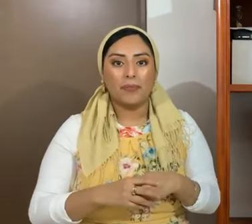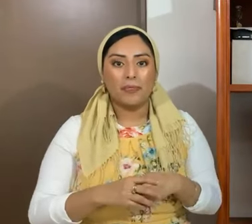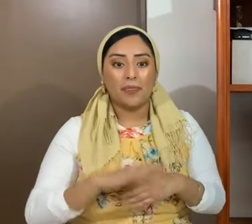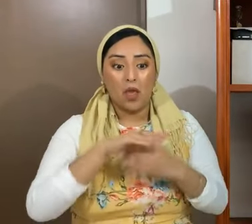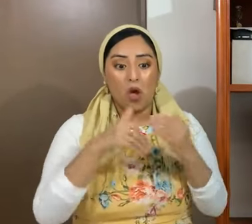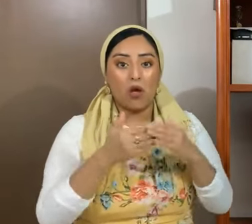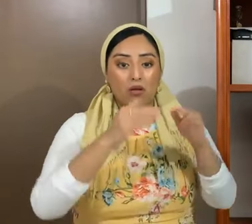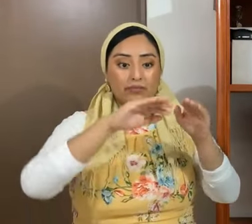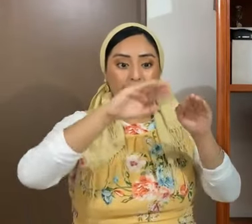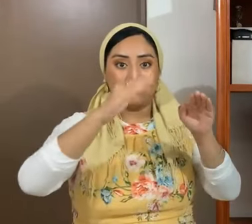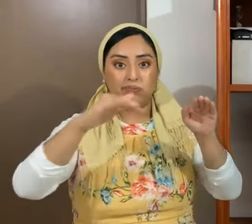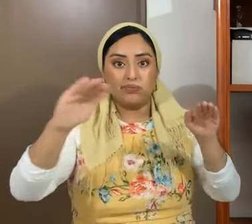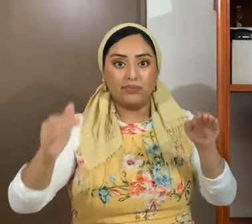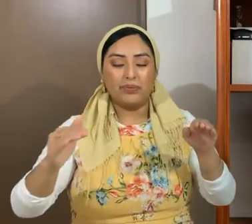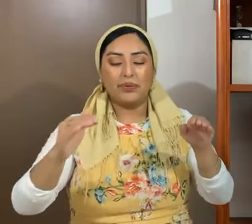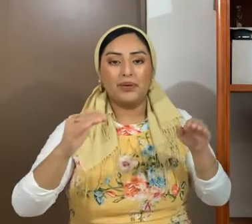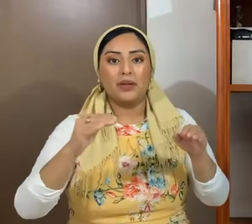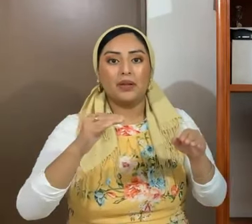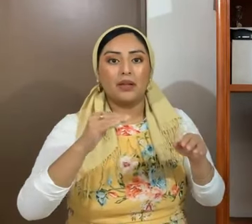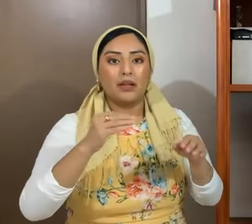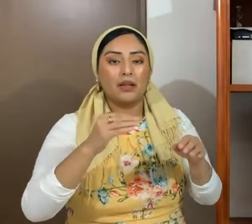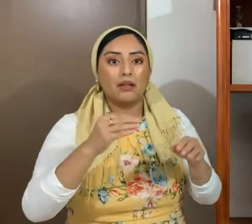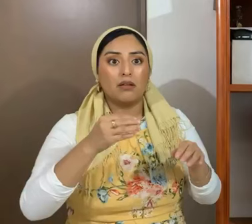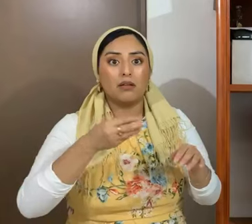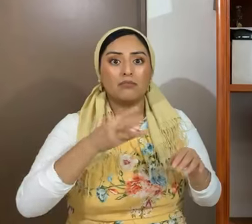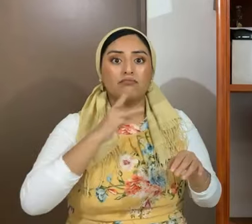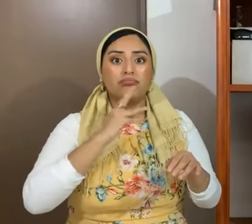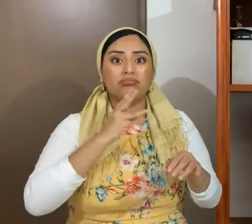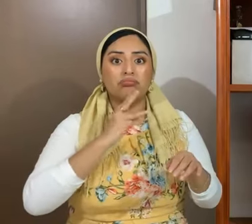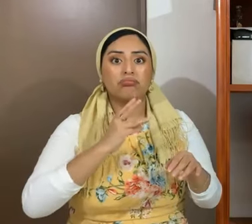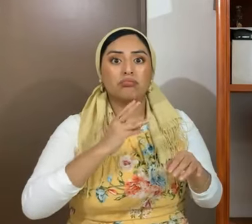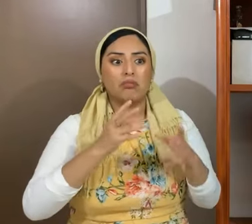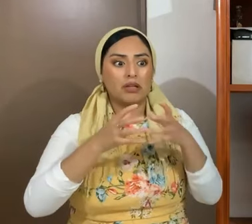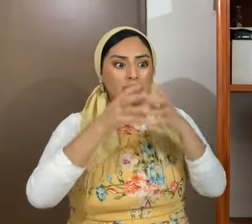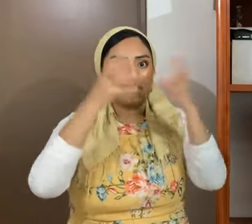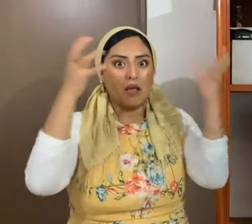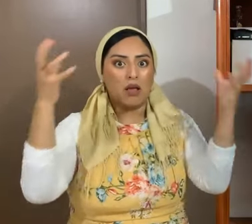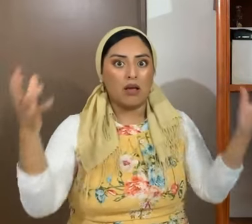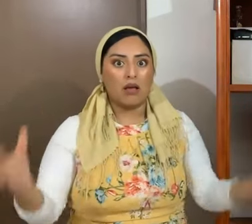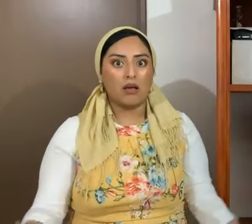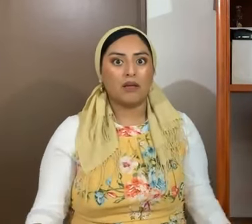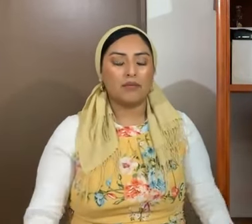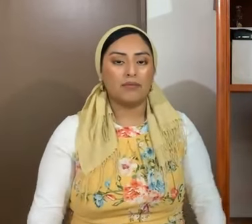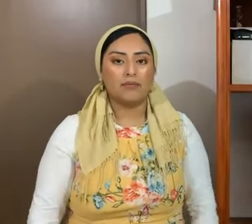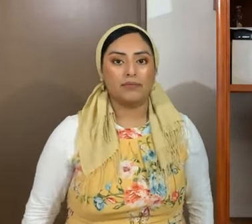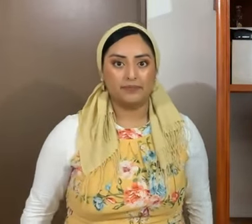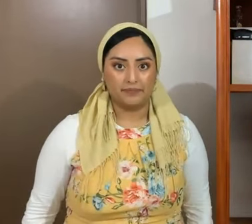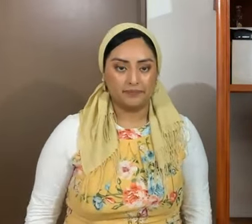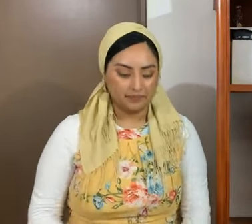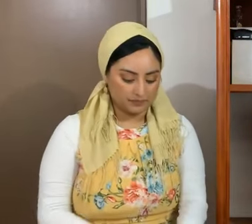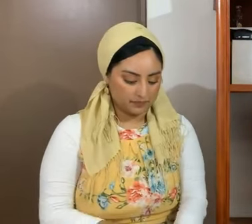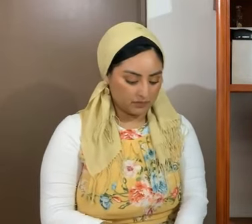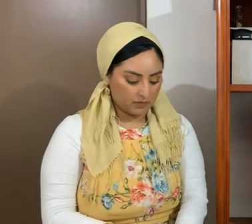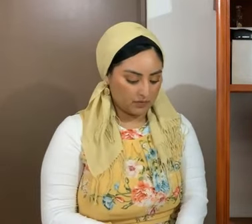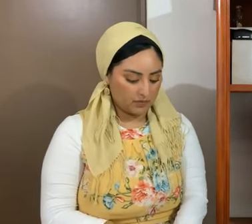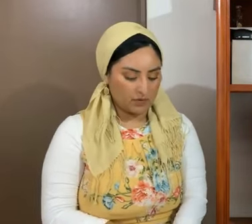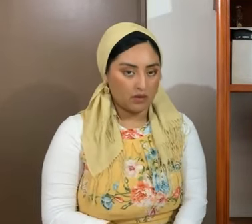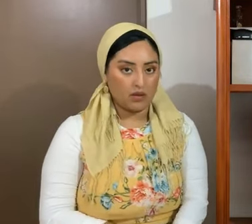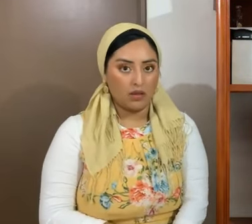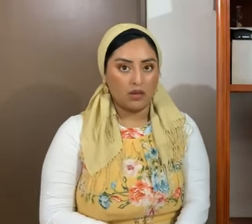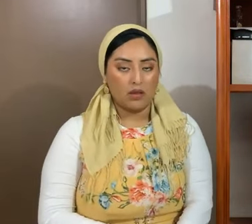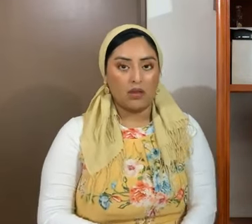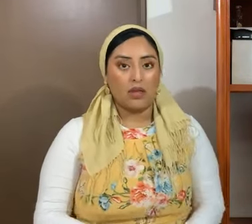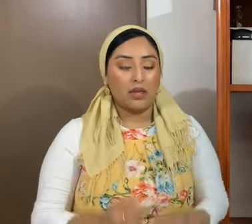tanque de camello es de 400 litros. Así que veamos, ¿sí? Dio,